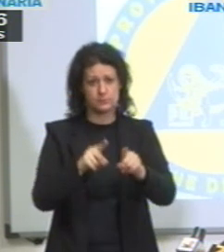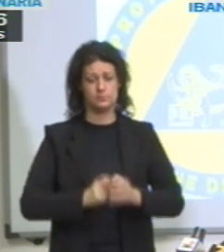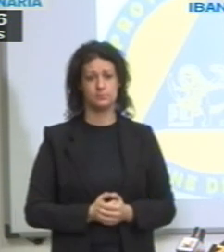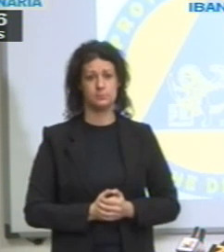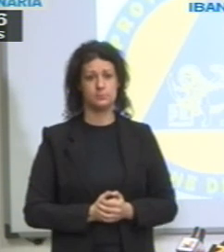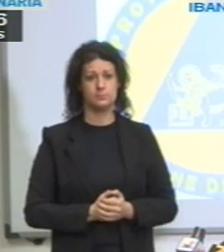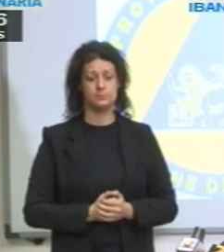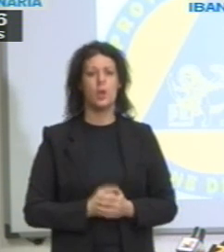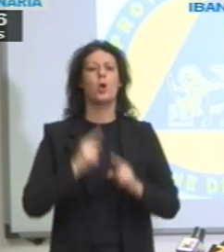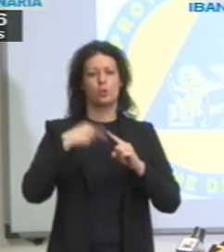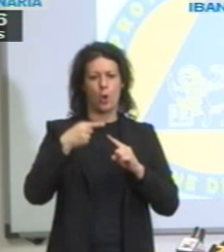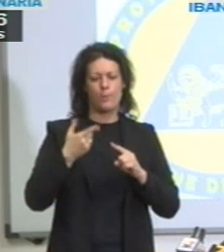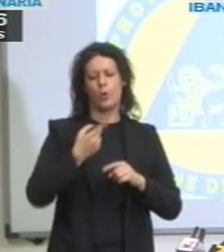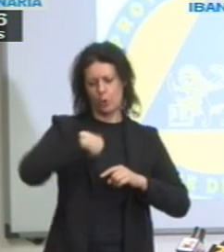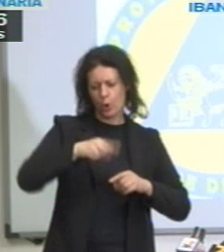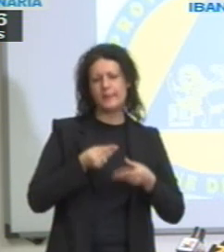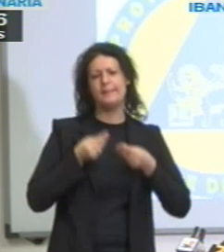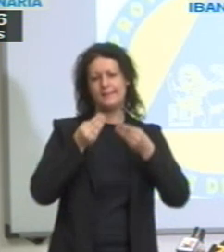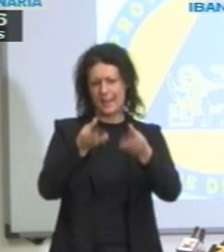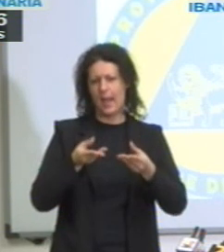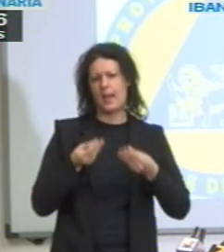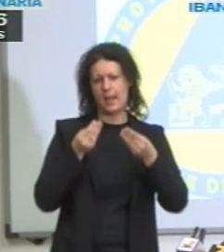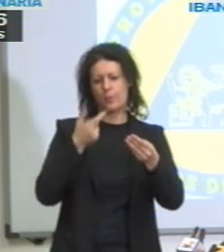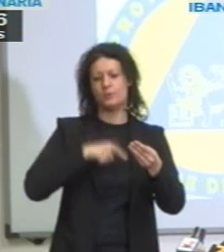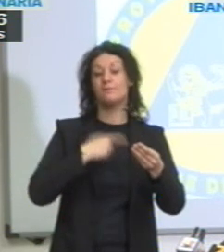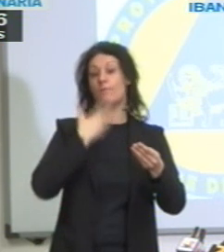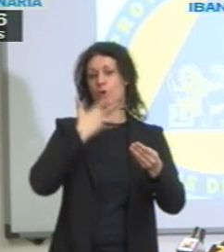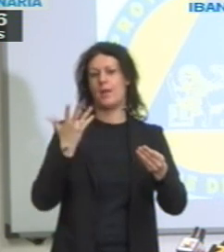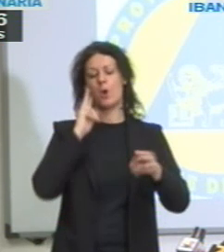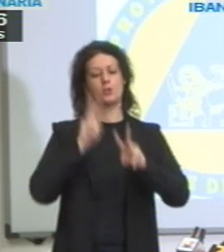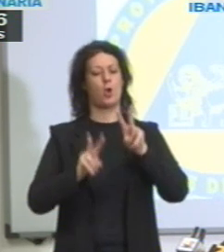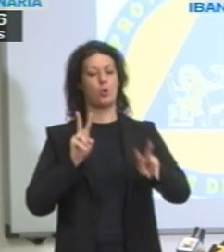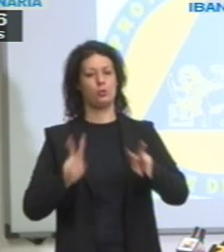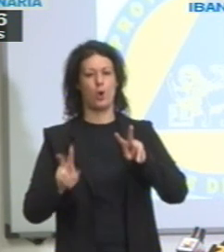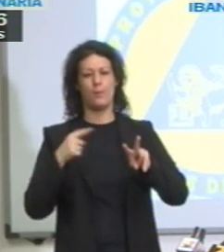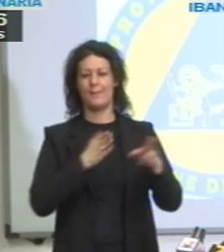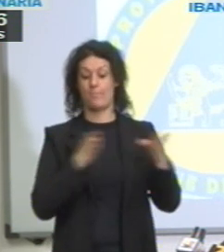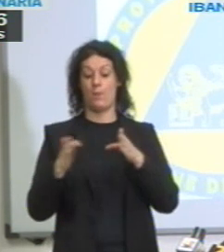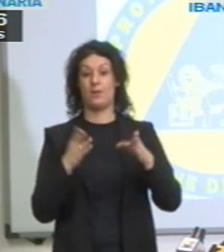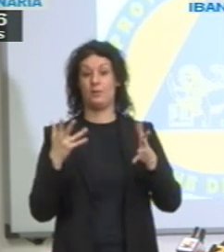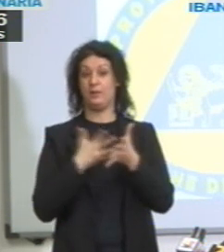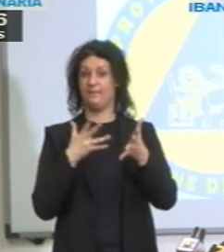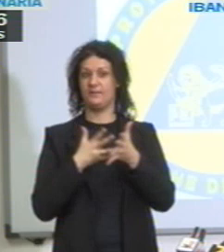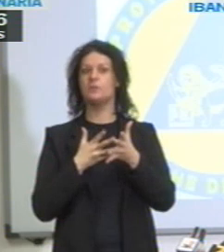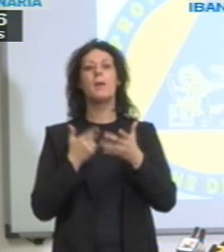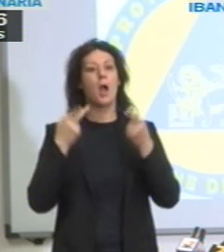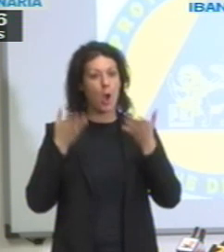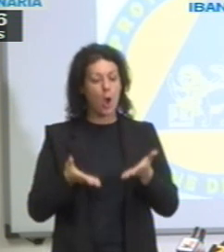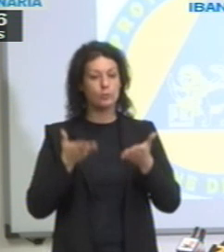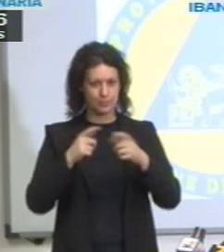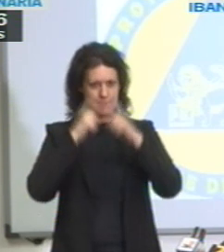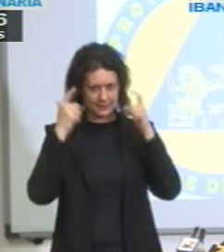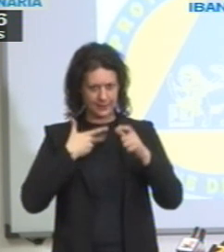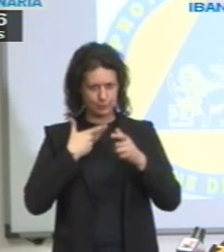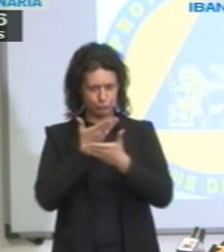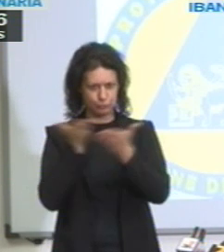dopodiché le forniamo noi perché ci va bene aver sotto controllo la situazione, è un momento difficile, ma oggi le mascherine ci sono. E